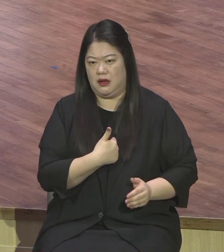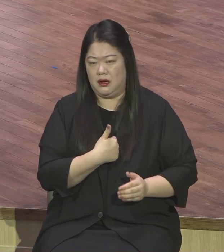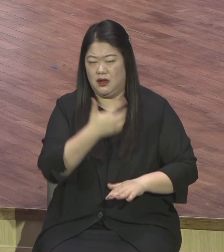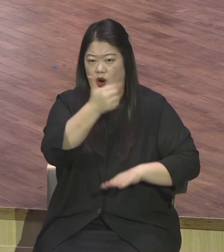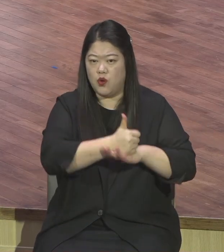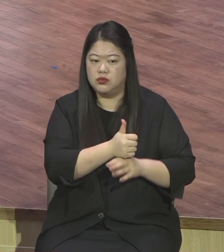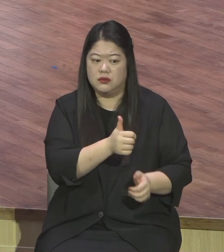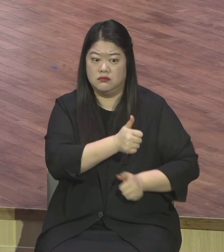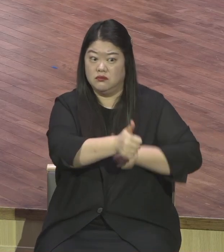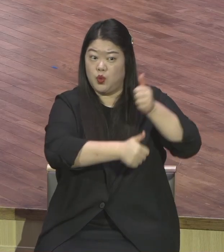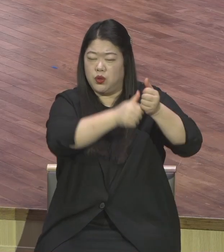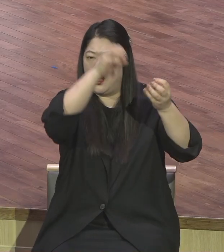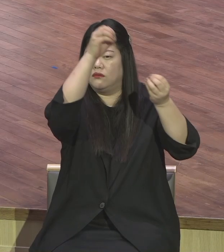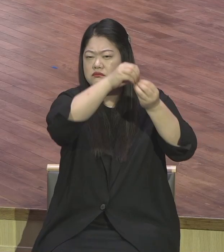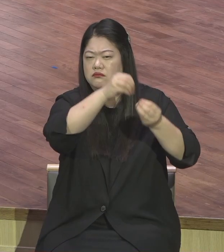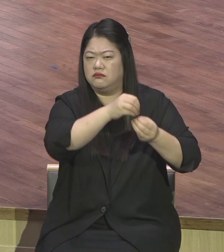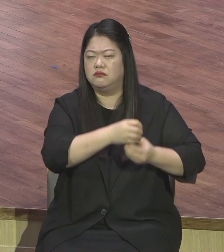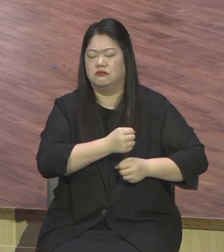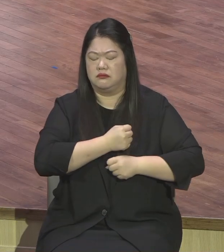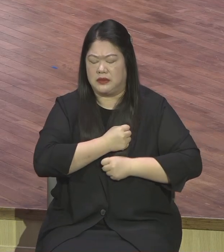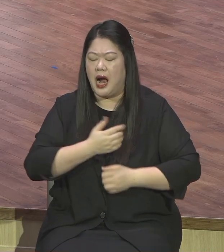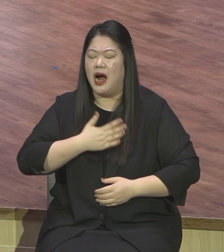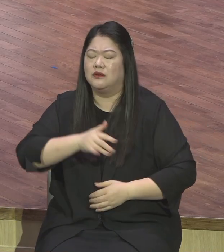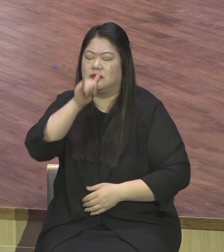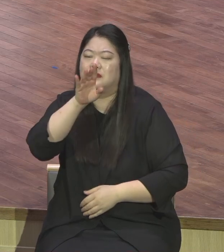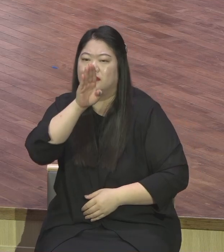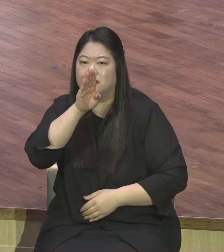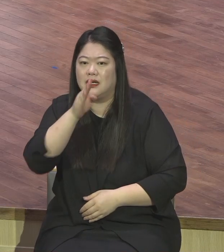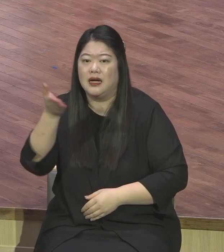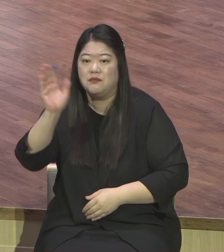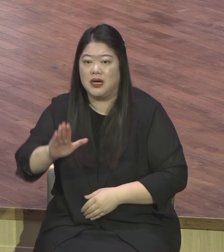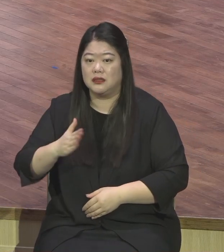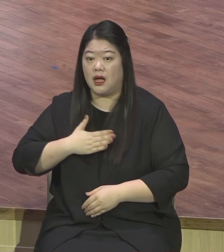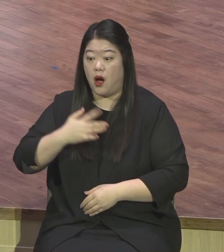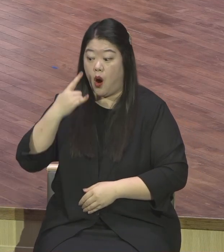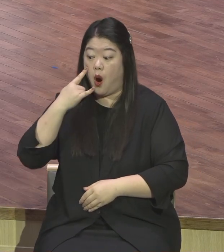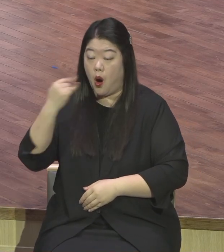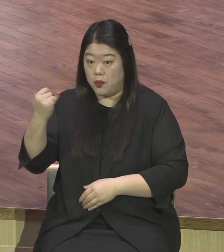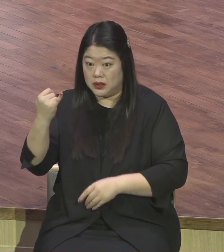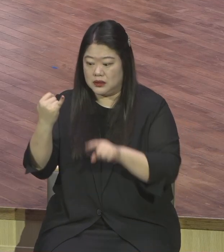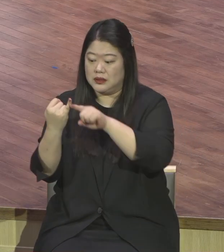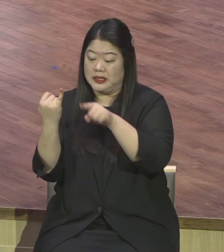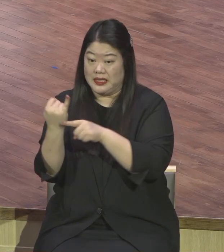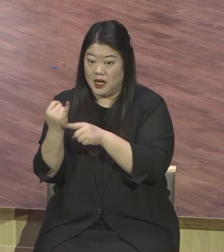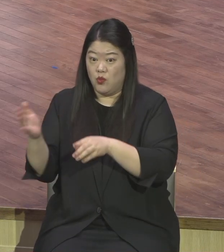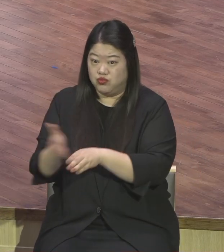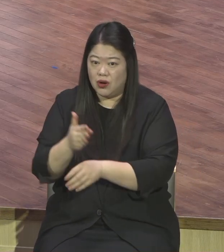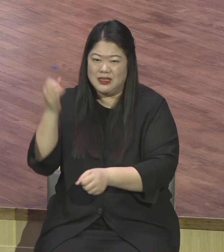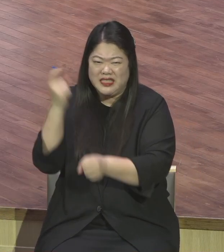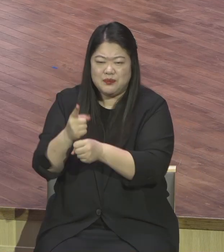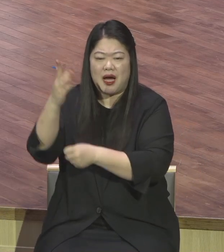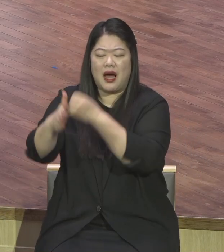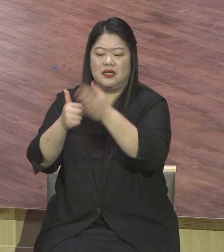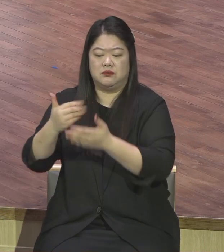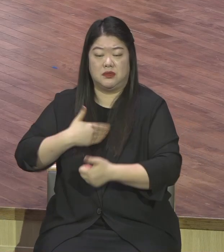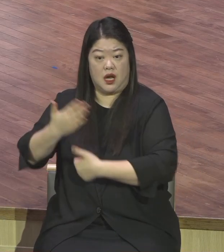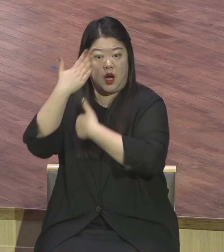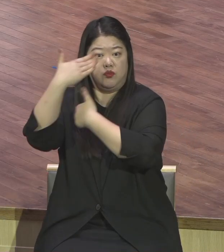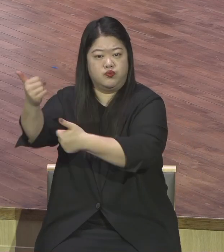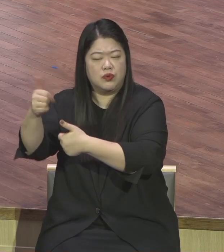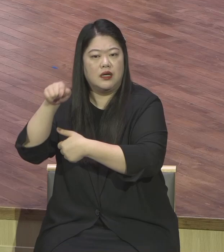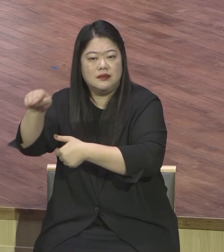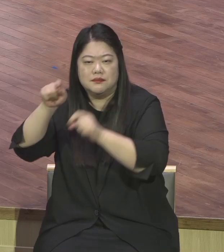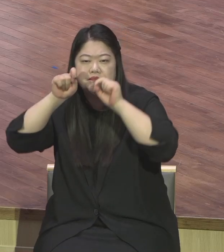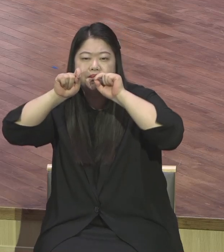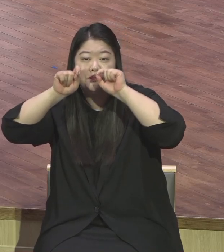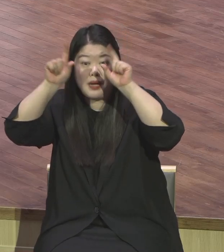전통에 대하여 더욱 열심이었으나, 그러나 내 어머니 태로부터 나를 택정하시고 그의 은혜로 나를 부르시니가